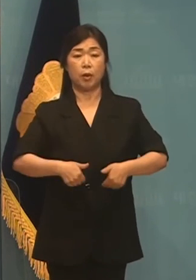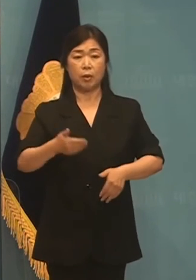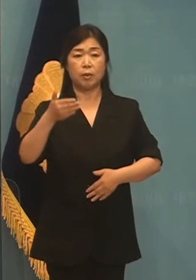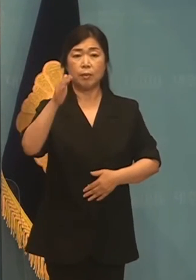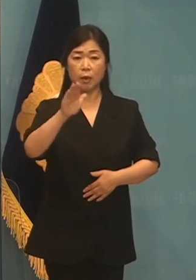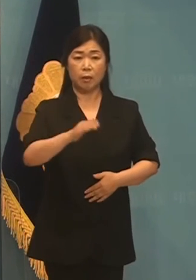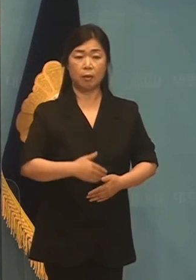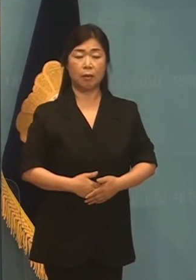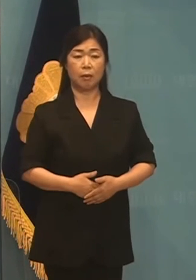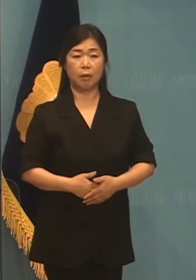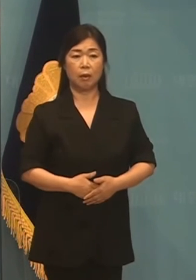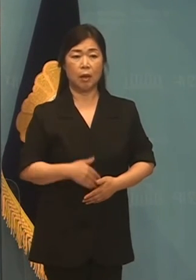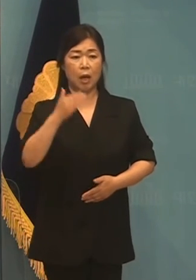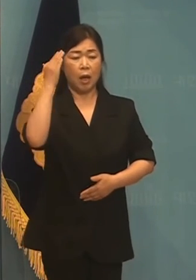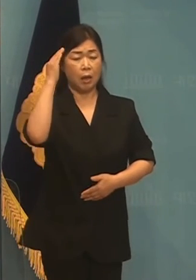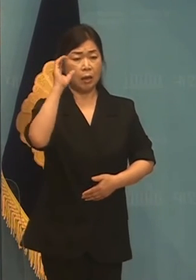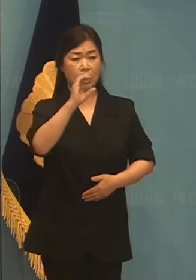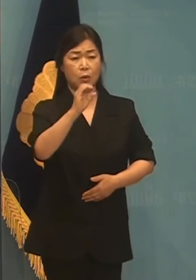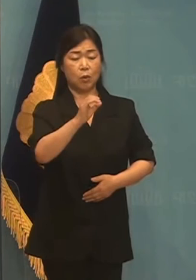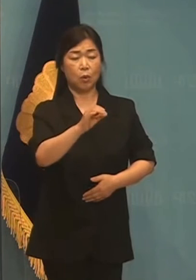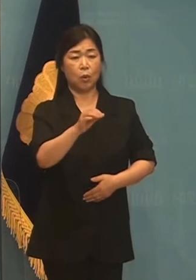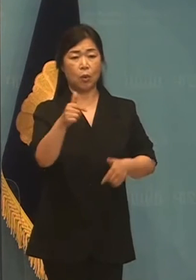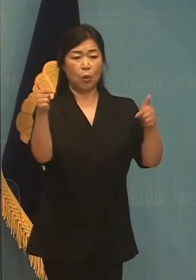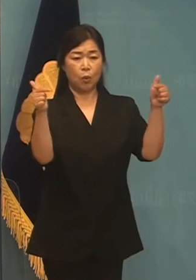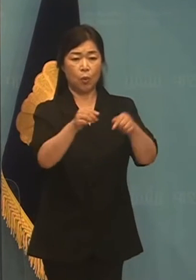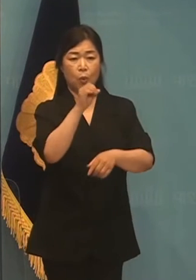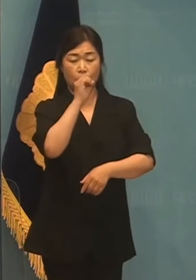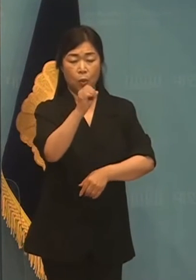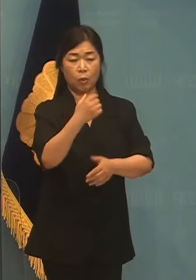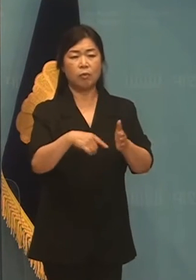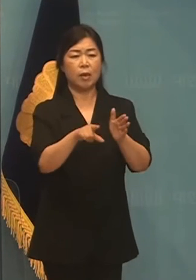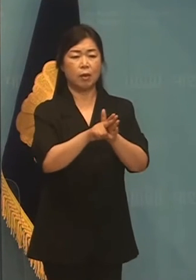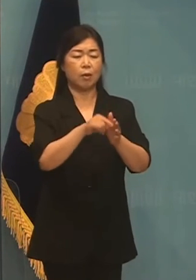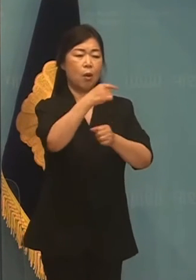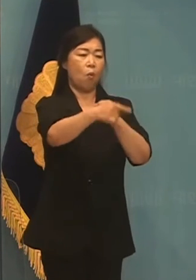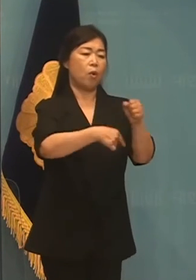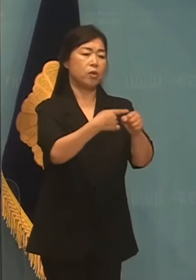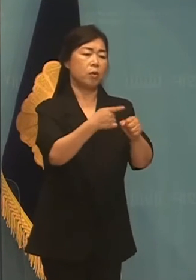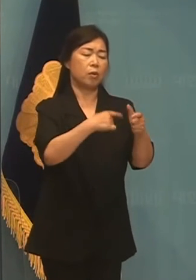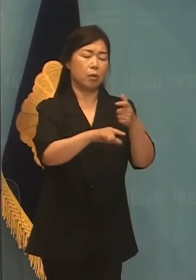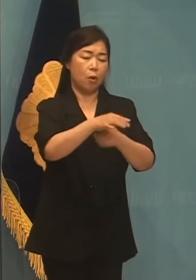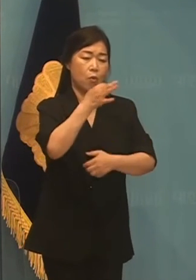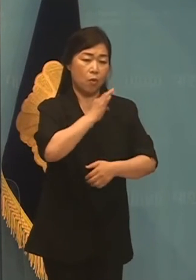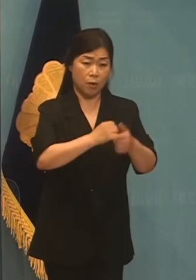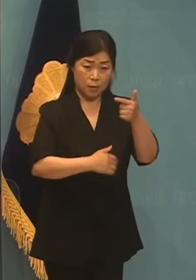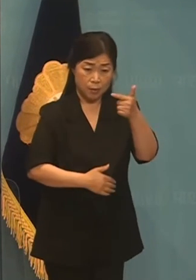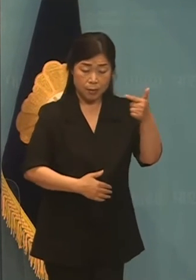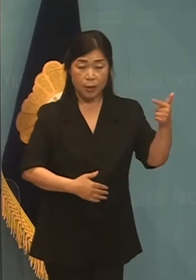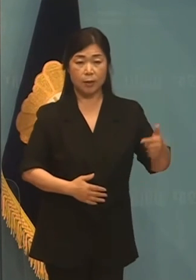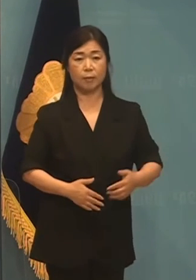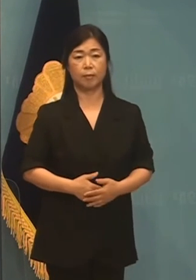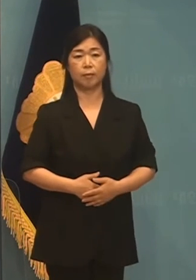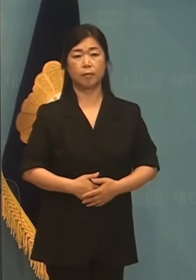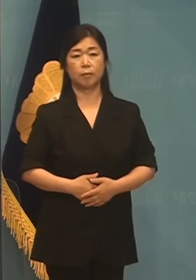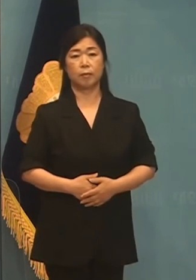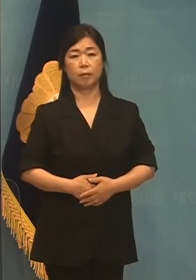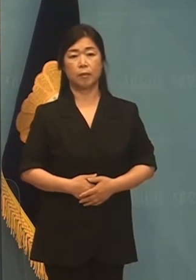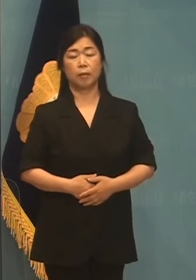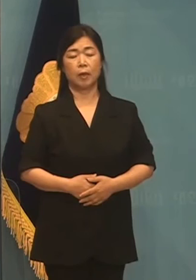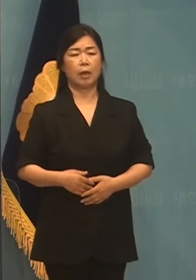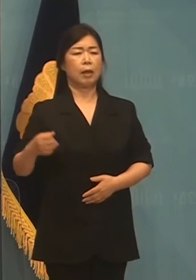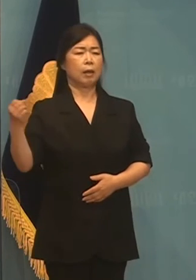필요하지만 탄소 중립에는 원전이 훨씬 더 효율적입니다. 세계가 다시